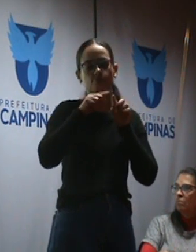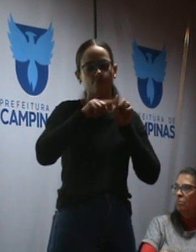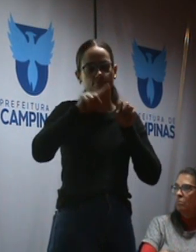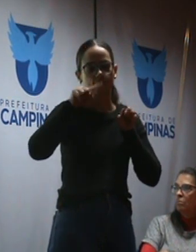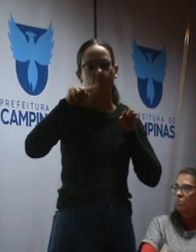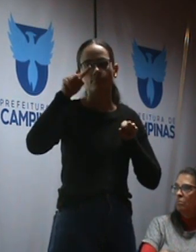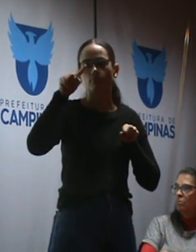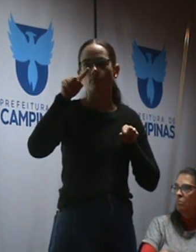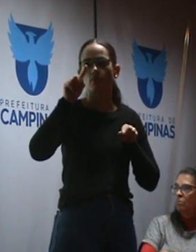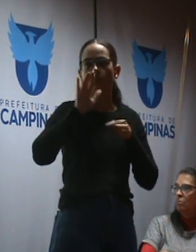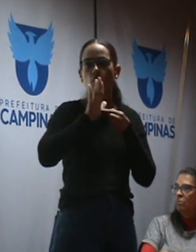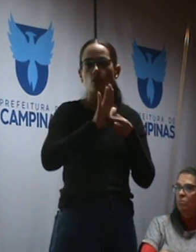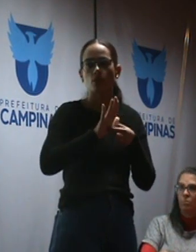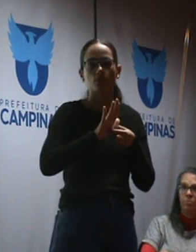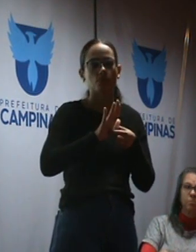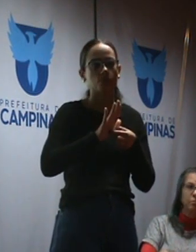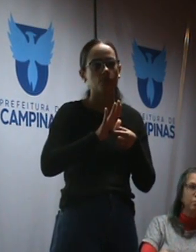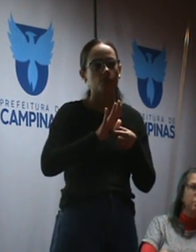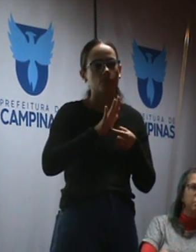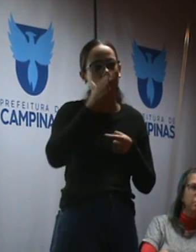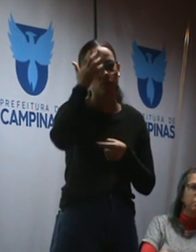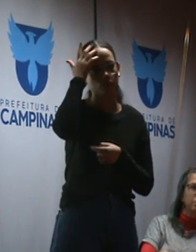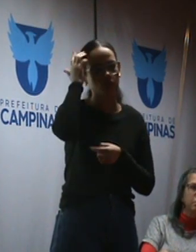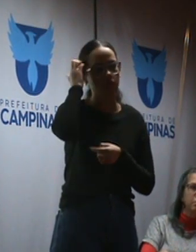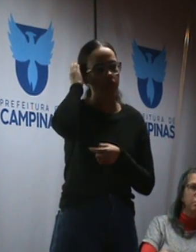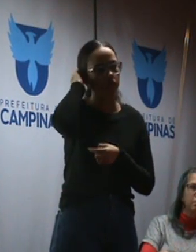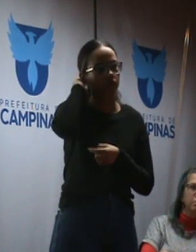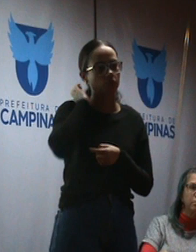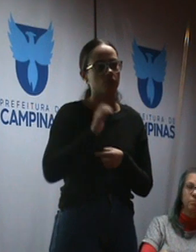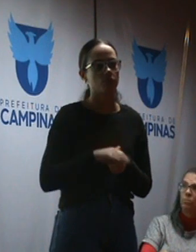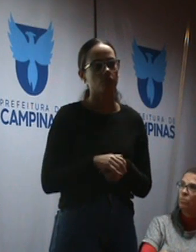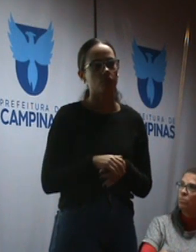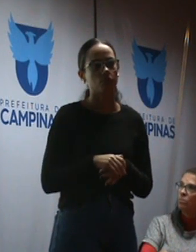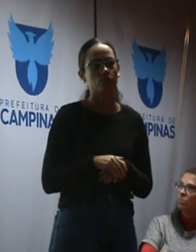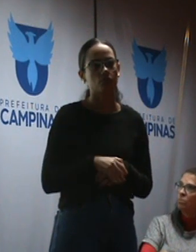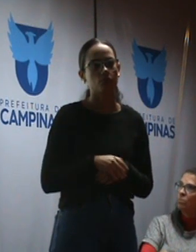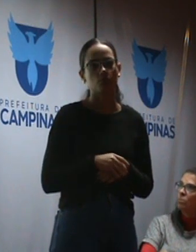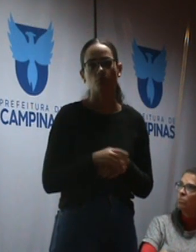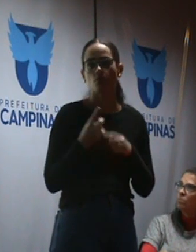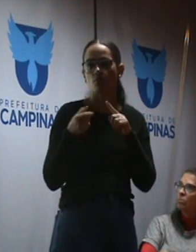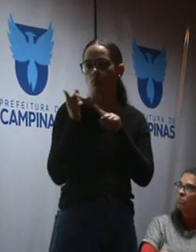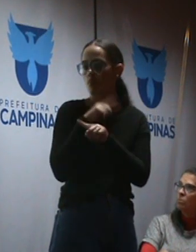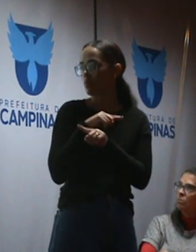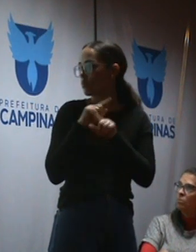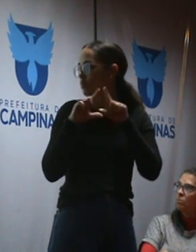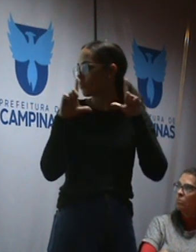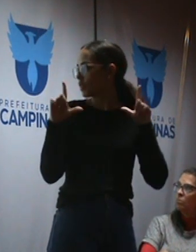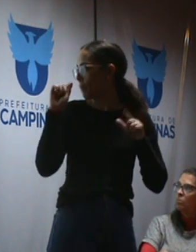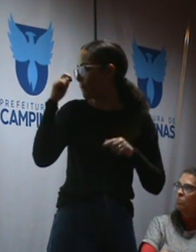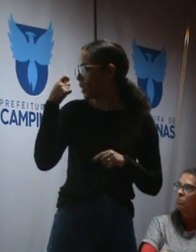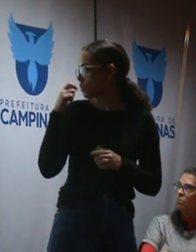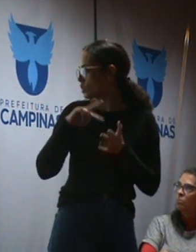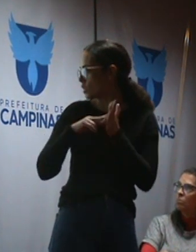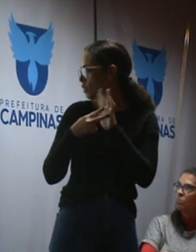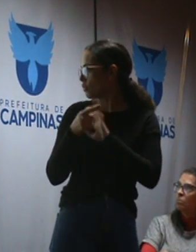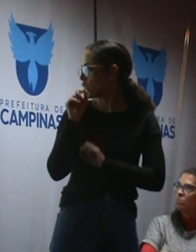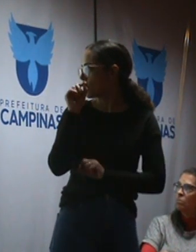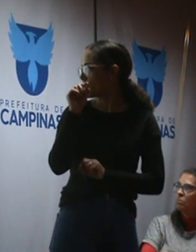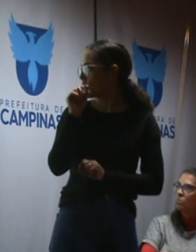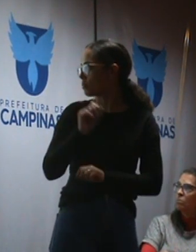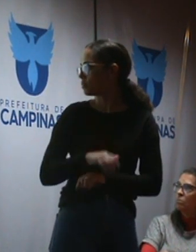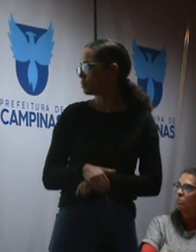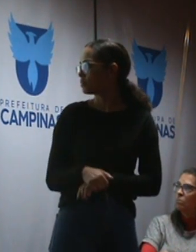gente... Pode perguntar? O slide anterior tem um ícone preto. O que significa? Deixa eu voltar aqui. Opa, estou indo para